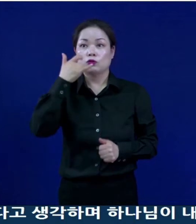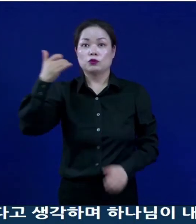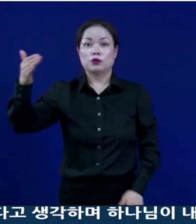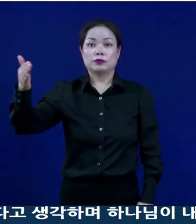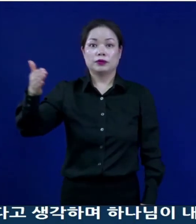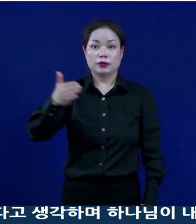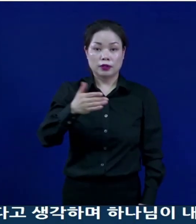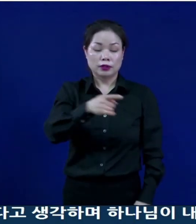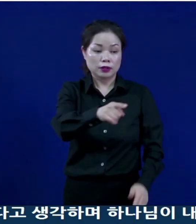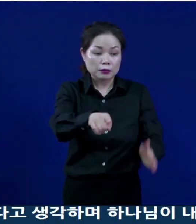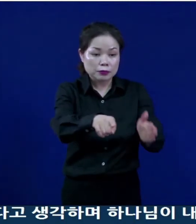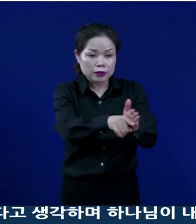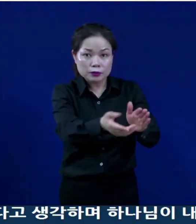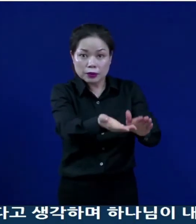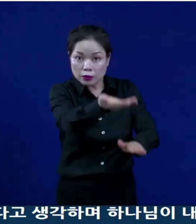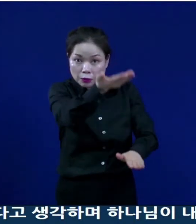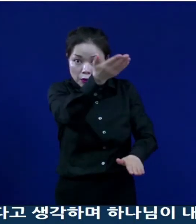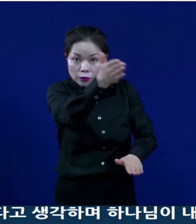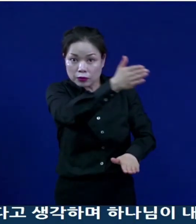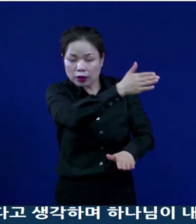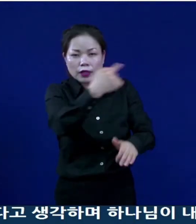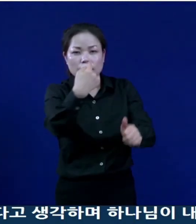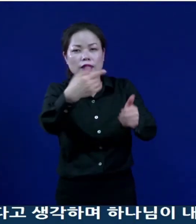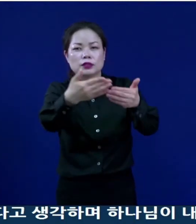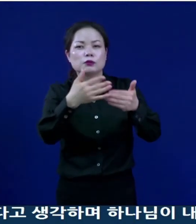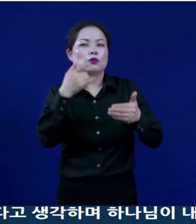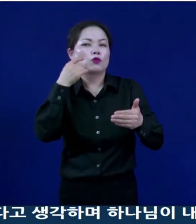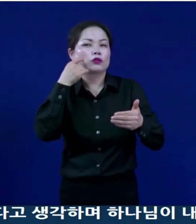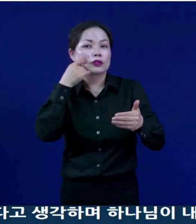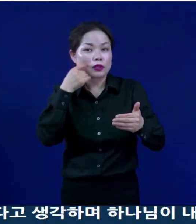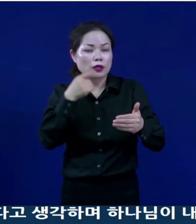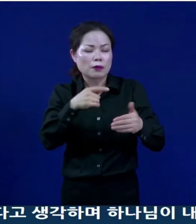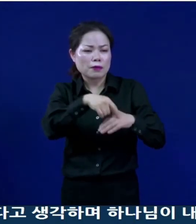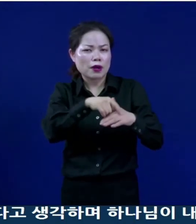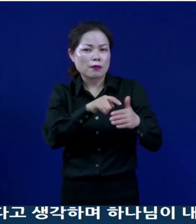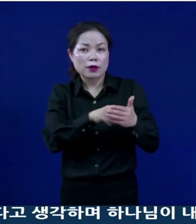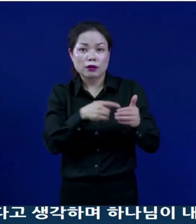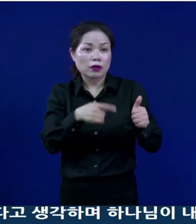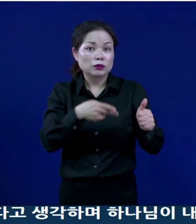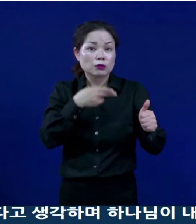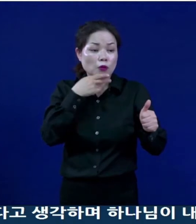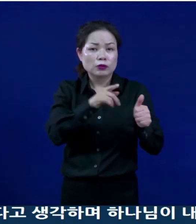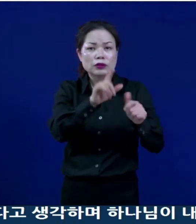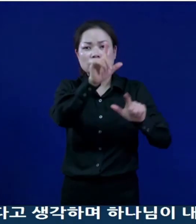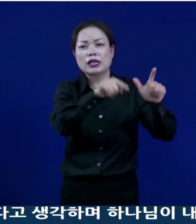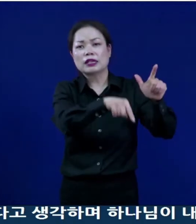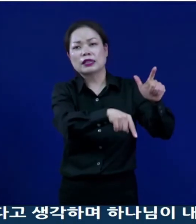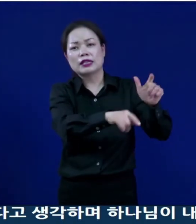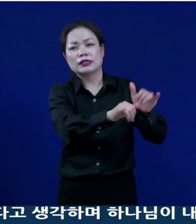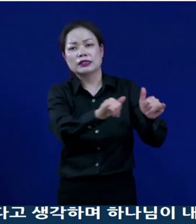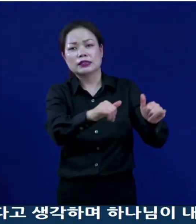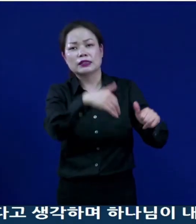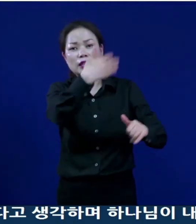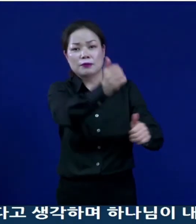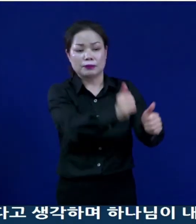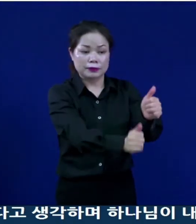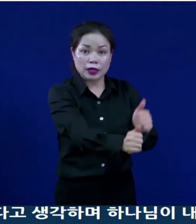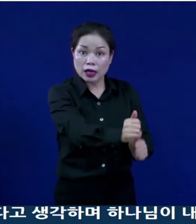부모로부터, 그들의 믿음의 선배들로부터 가르침을 받지 못해서 마음에 가르침이 없는 상태에 있는 다음